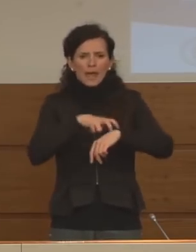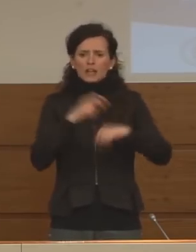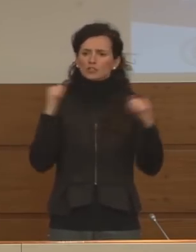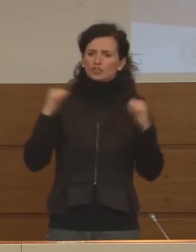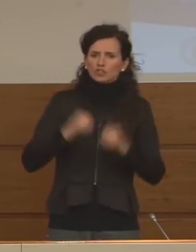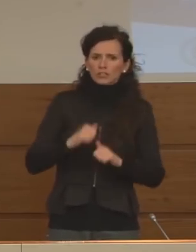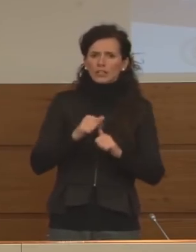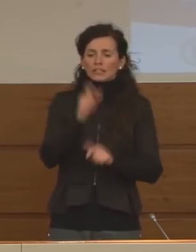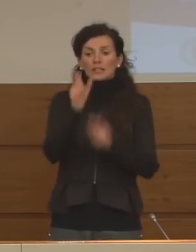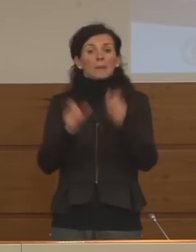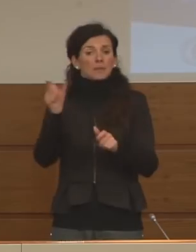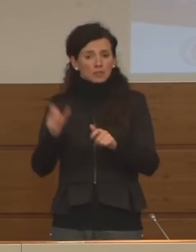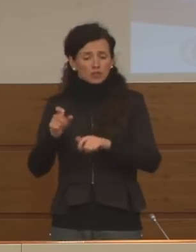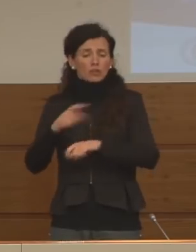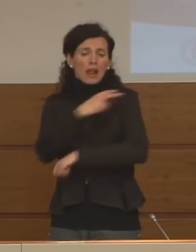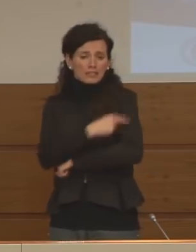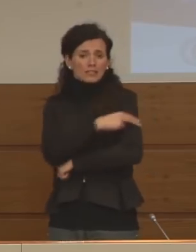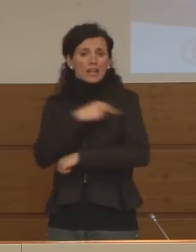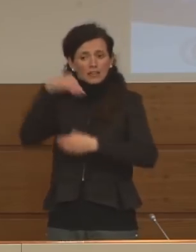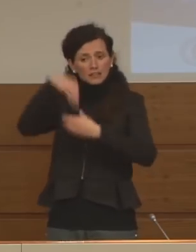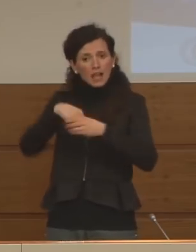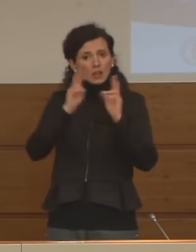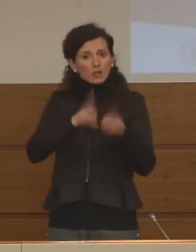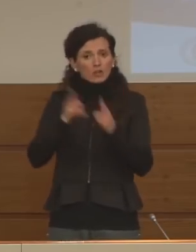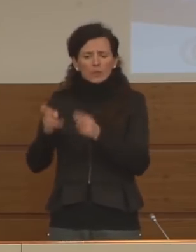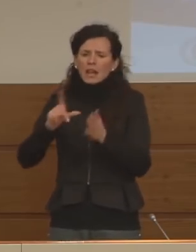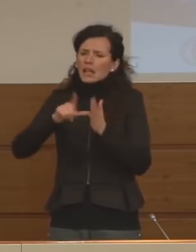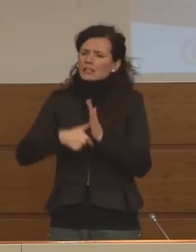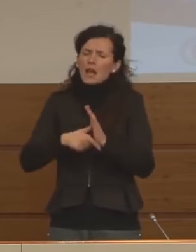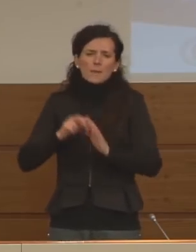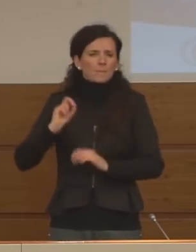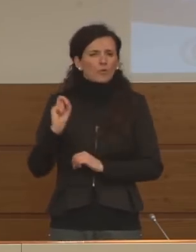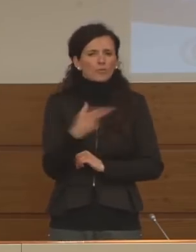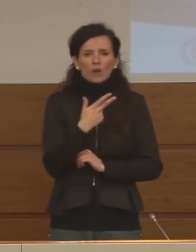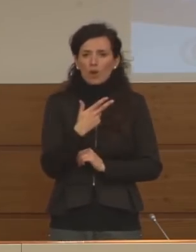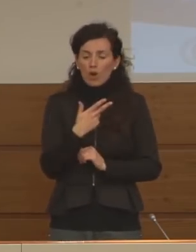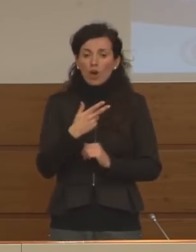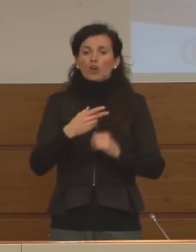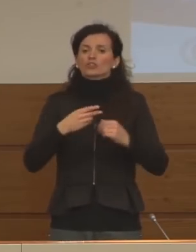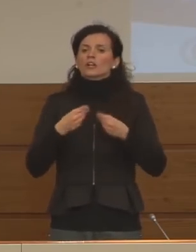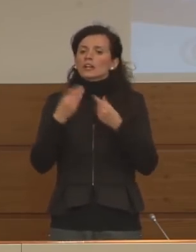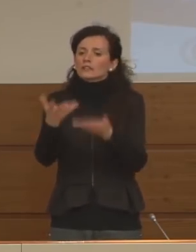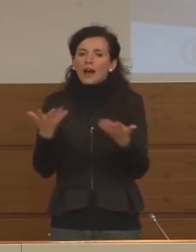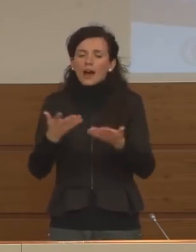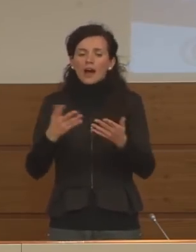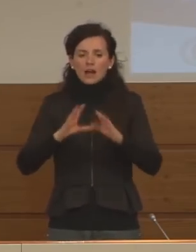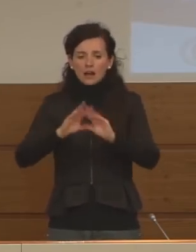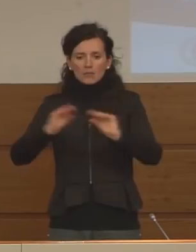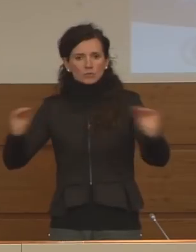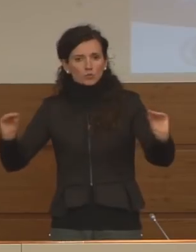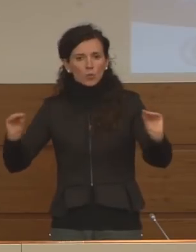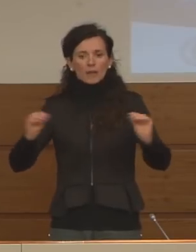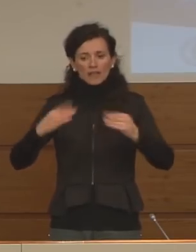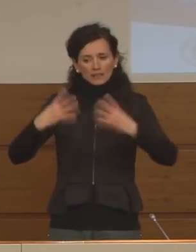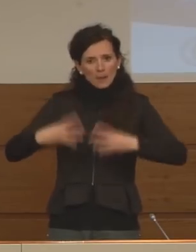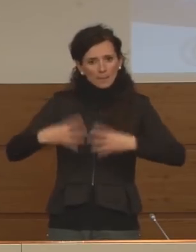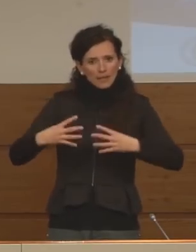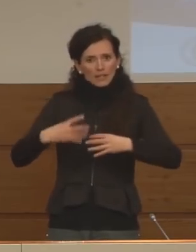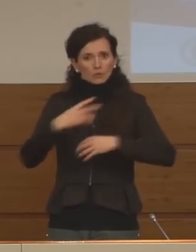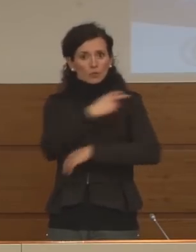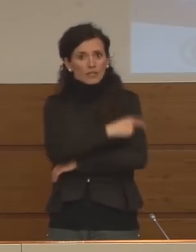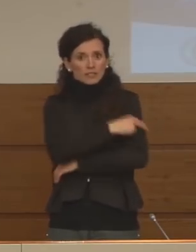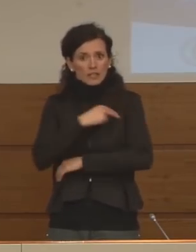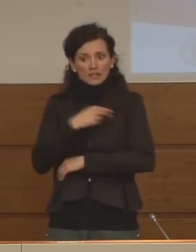che ne hanno bisogno nel tempo più breve possibile le apparecchiature e dispositivi che